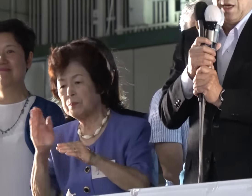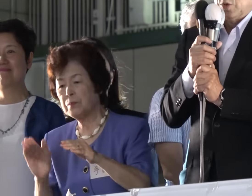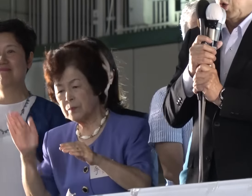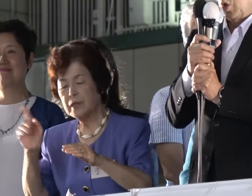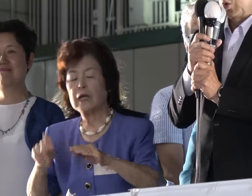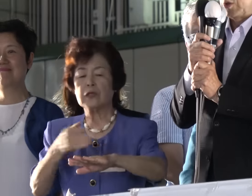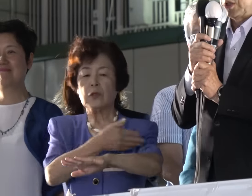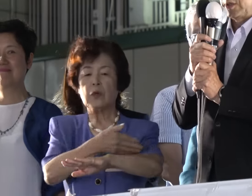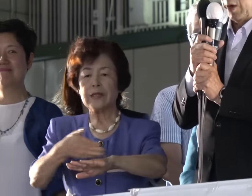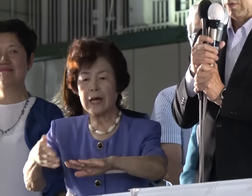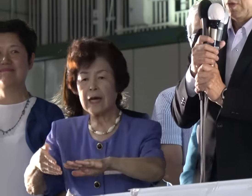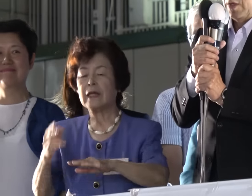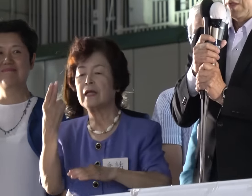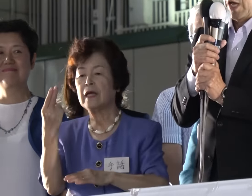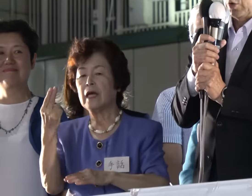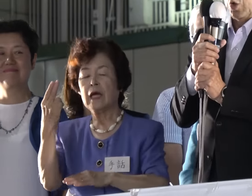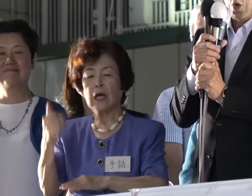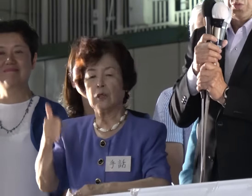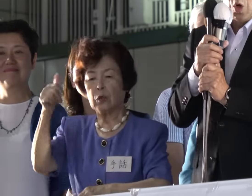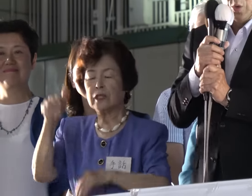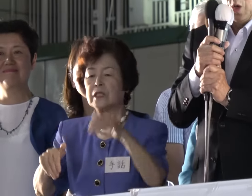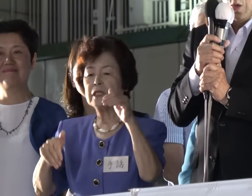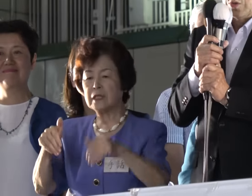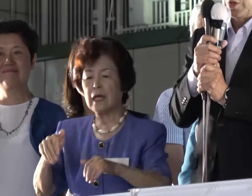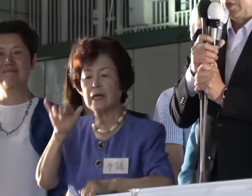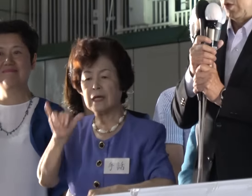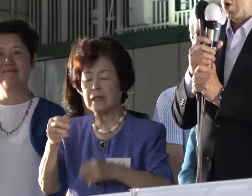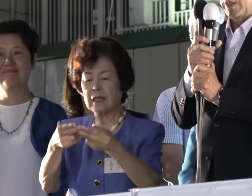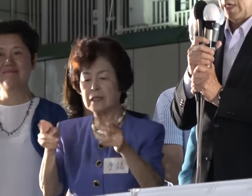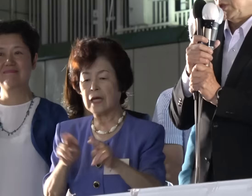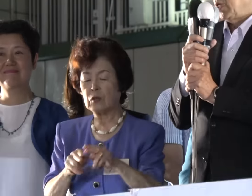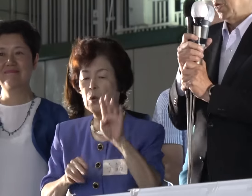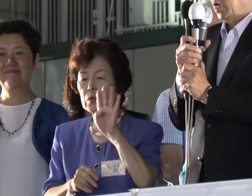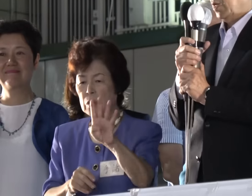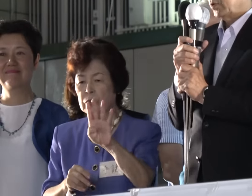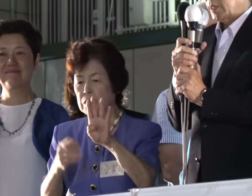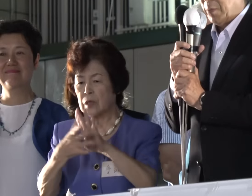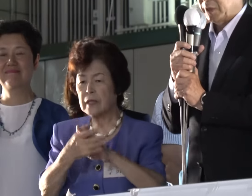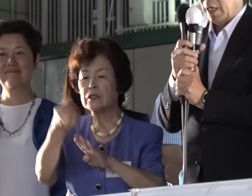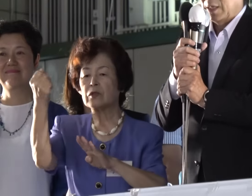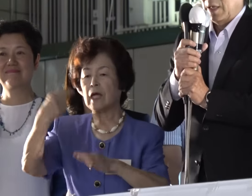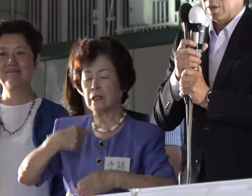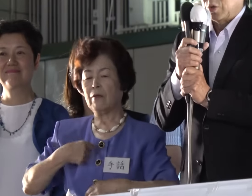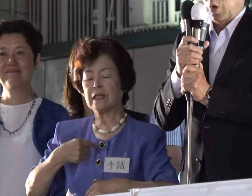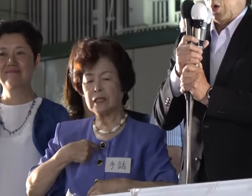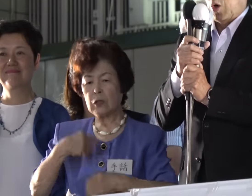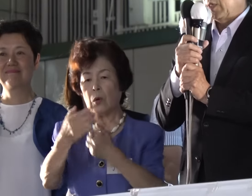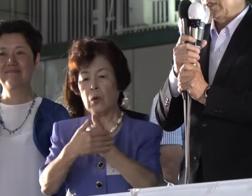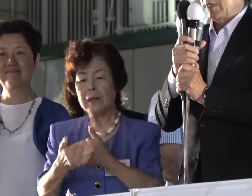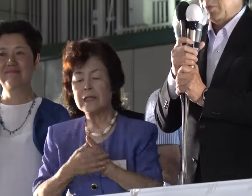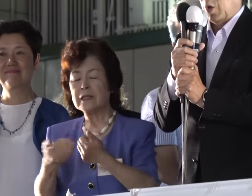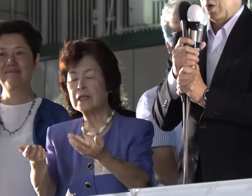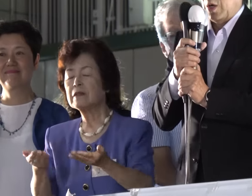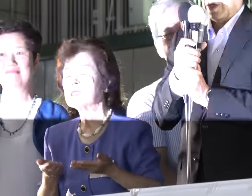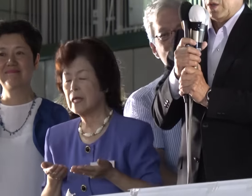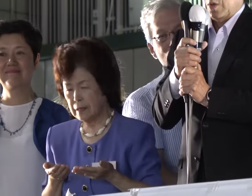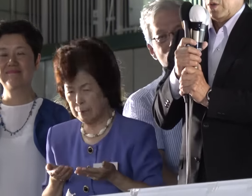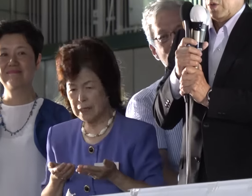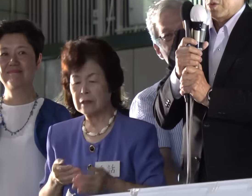れで東京都知事選野党4党の推薦を私にくださいました。その岡田さ